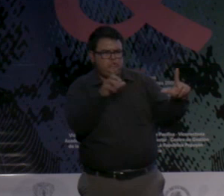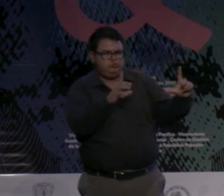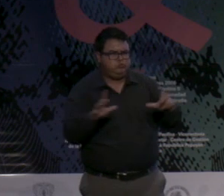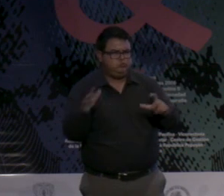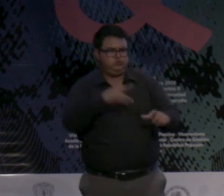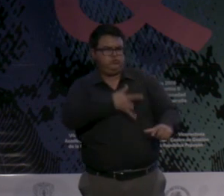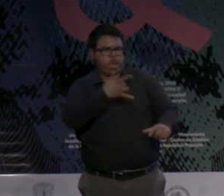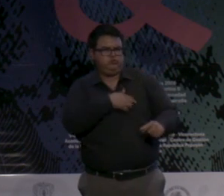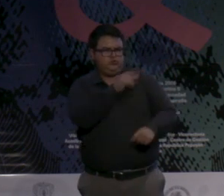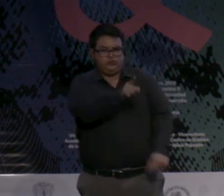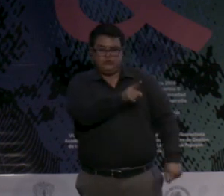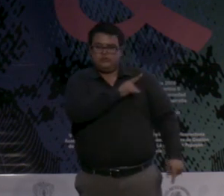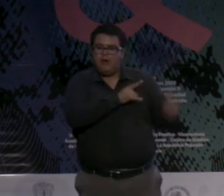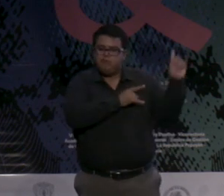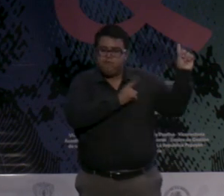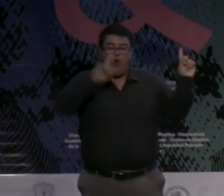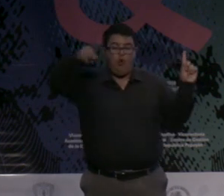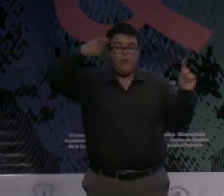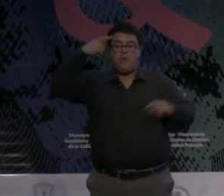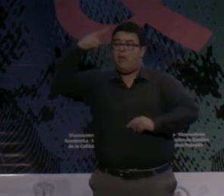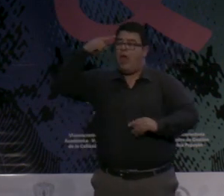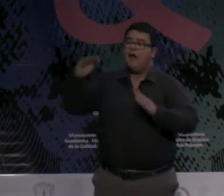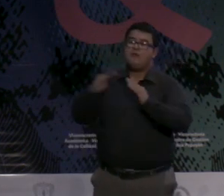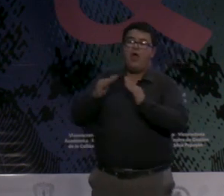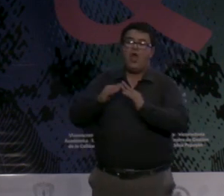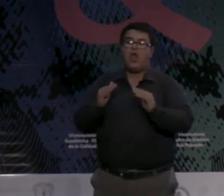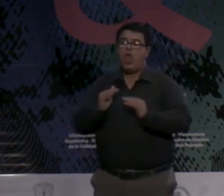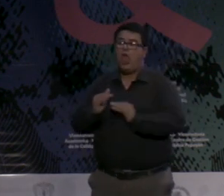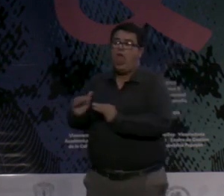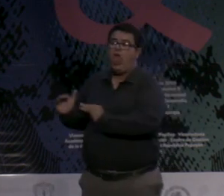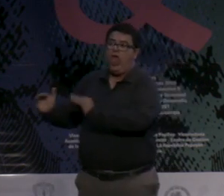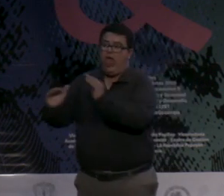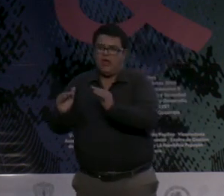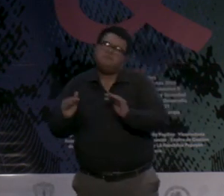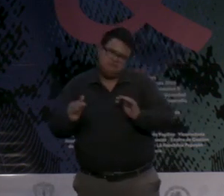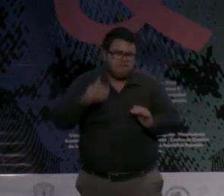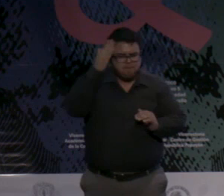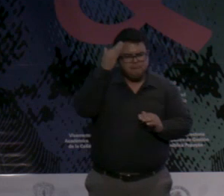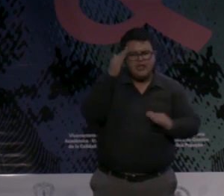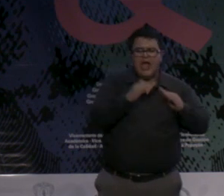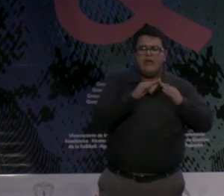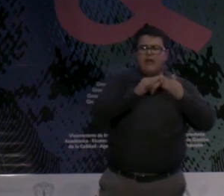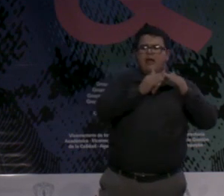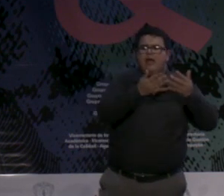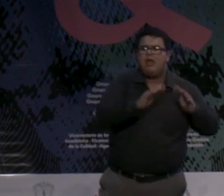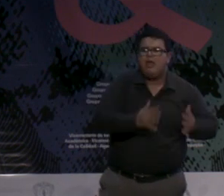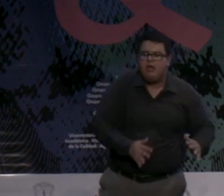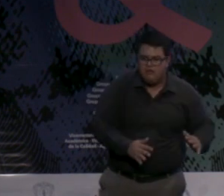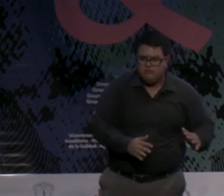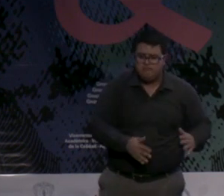finalizarse, no es que llega a finalizarse a convertirse en las casas modernas, sino como fue con sus huellas, llega a tener su propia expresión, un